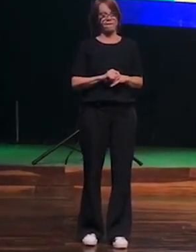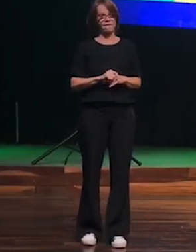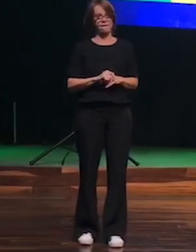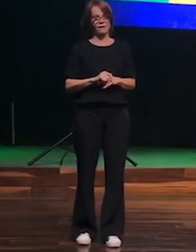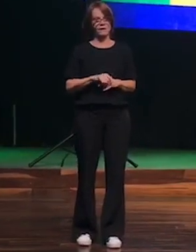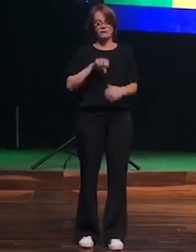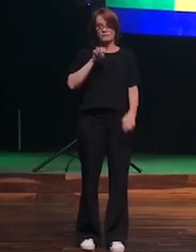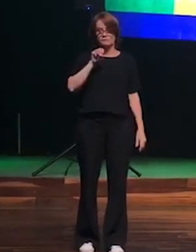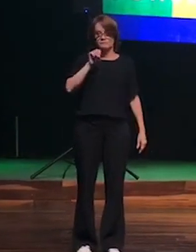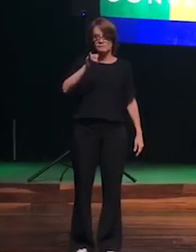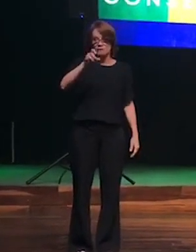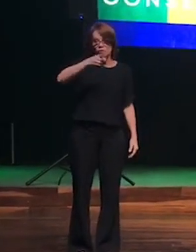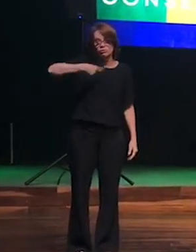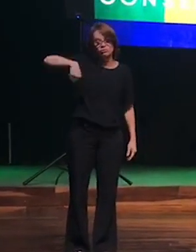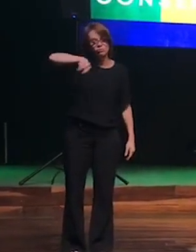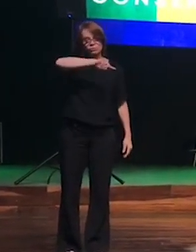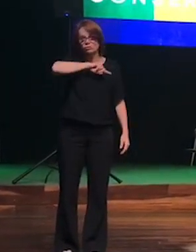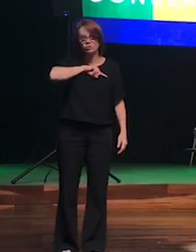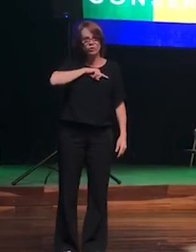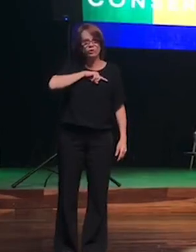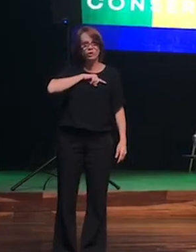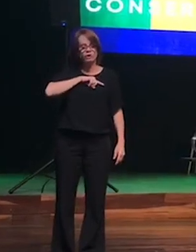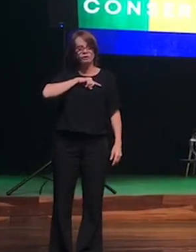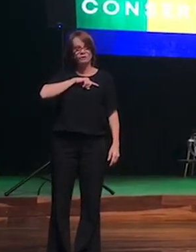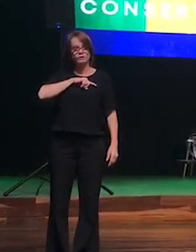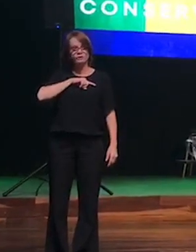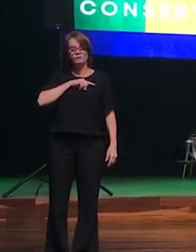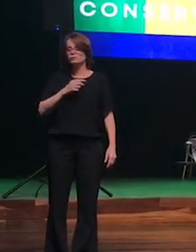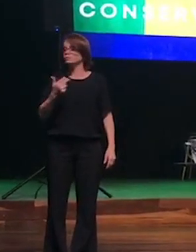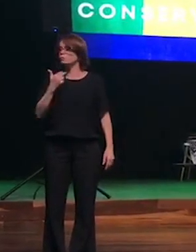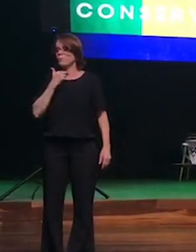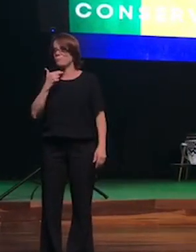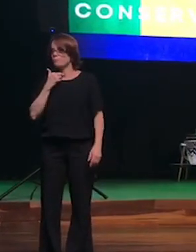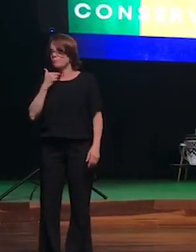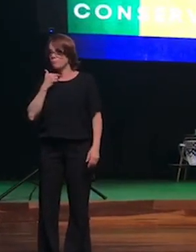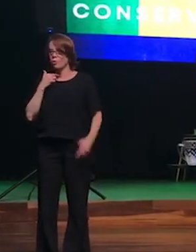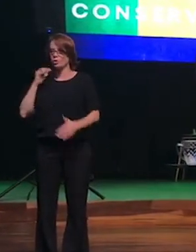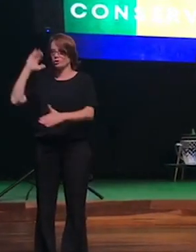Se nós não podemos retirar a liberdade uns dos outros,